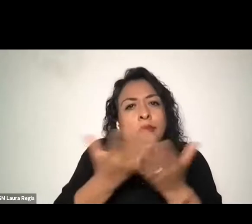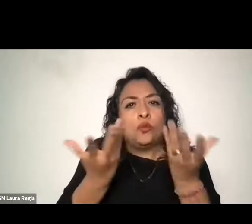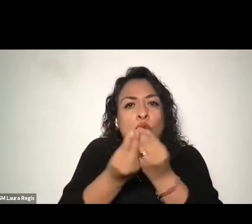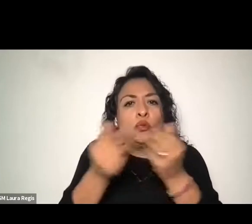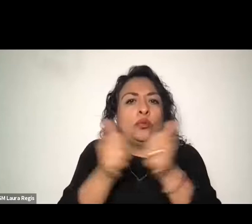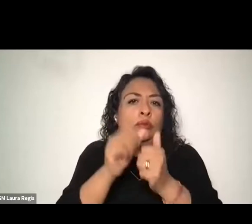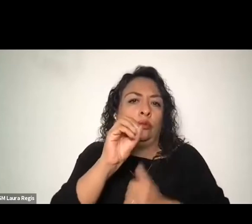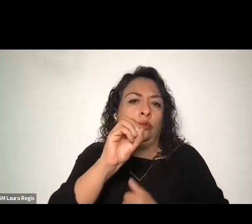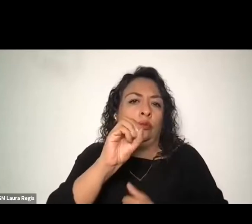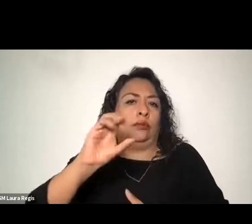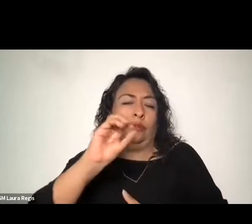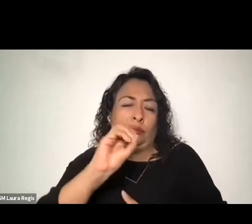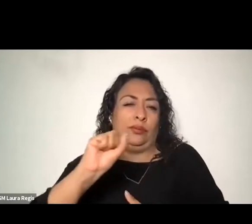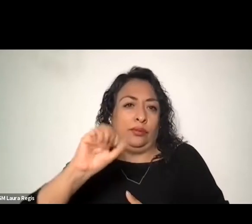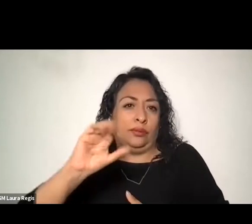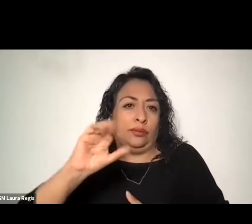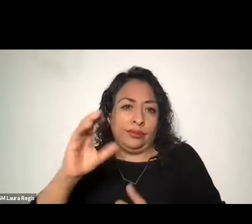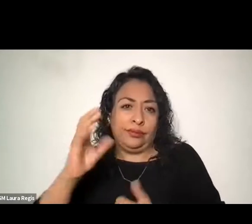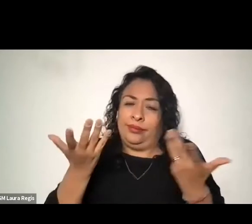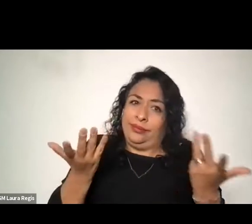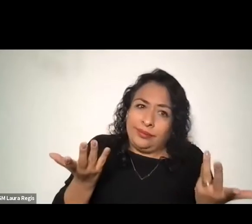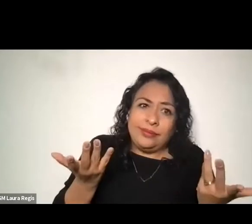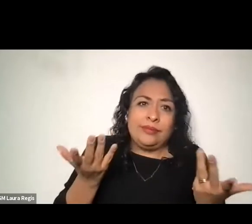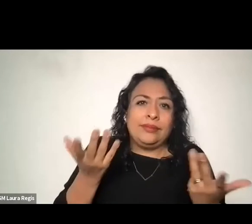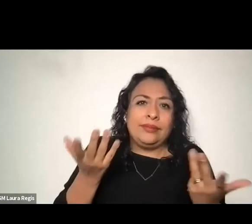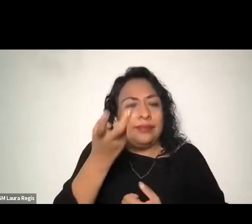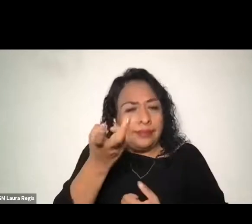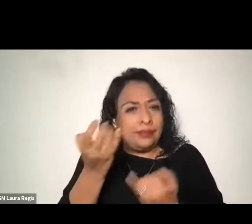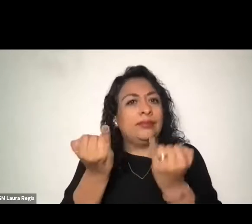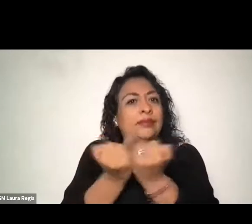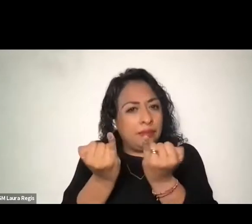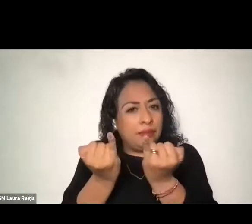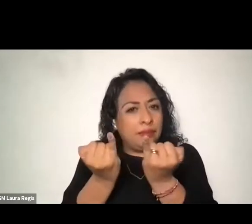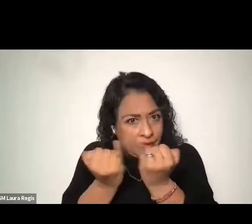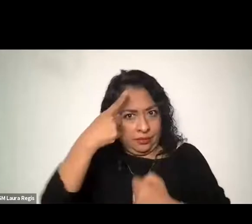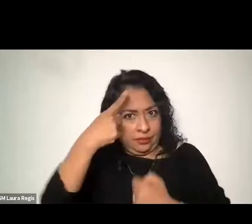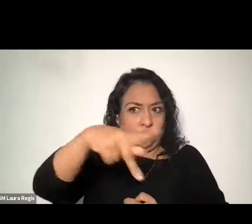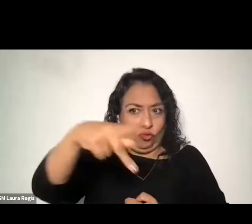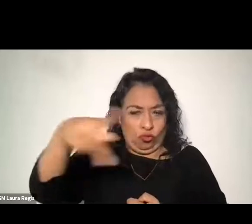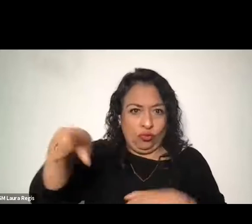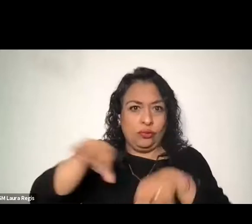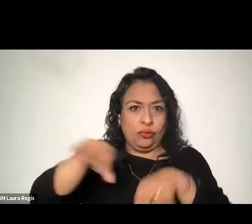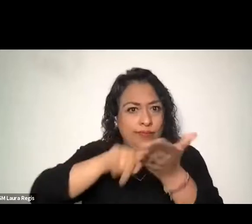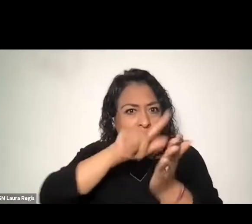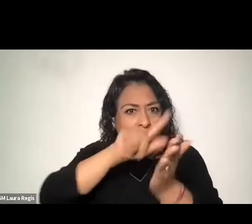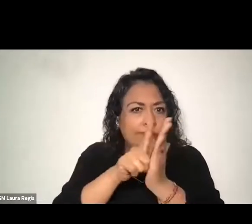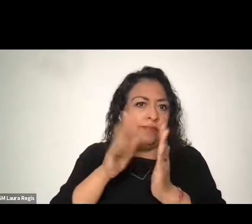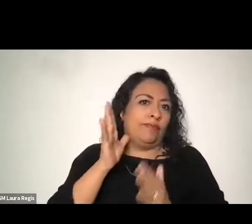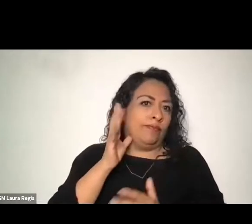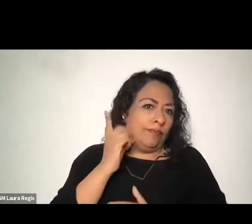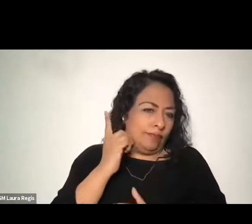civil. Entonces, es de muchas formas también para su trabajo legislativo,